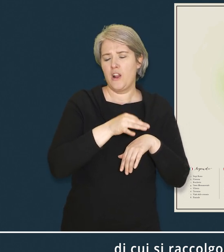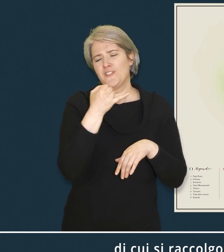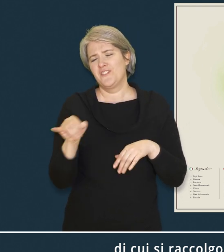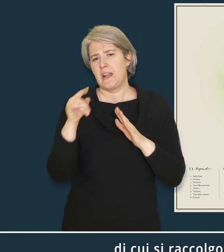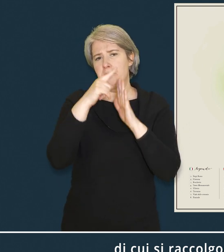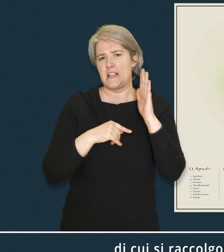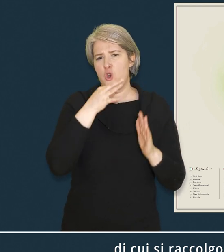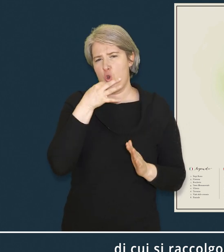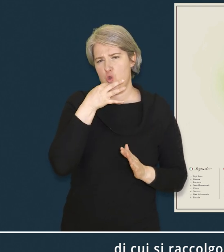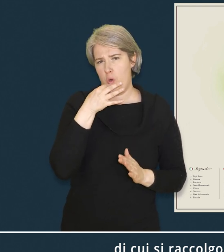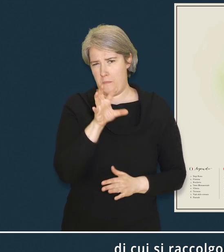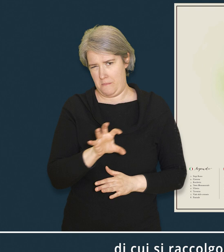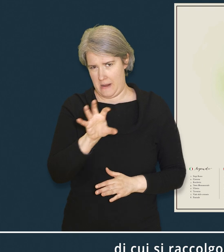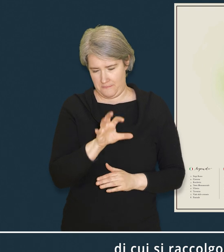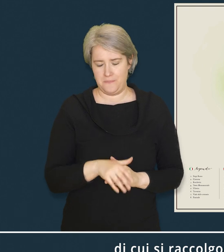ottobre.